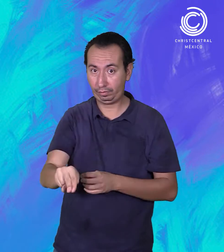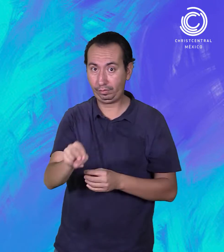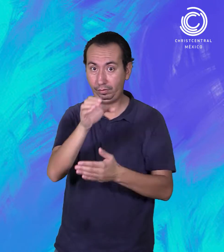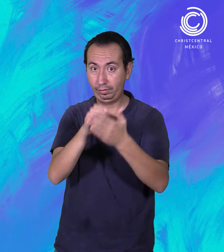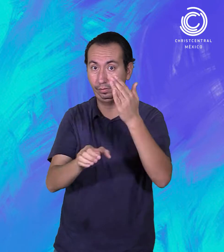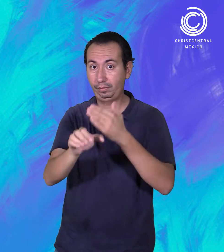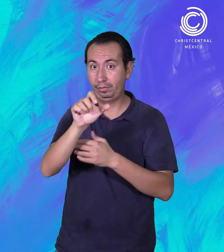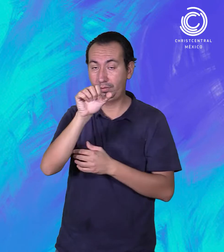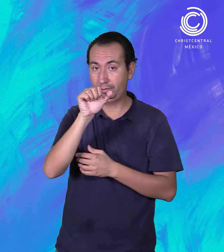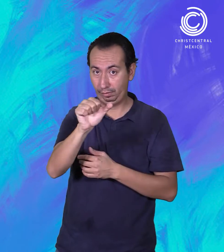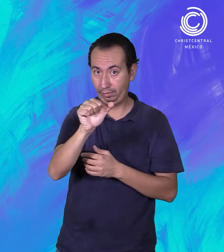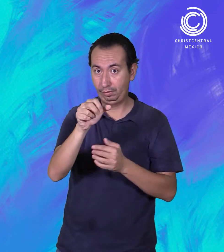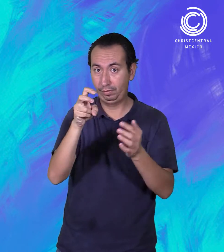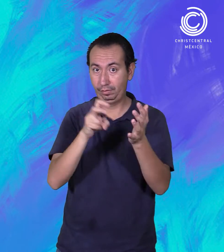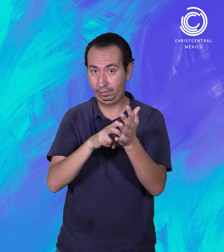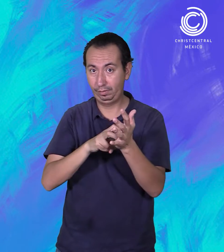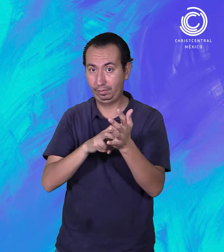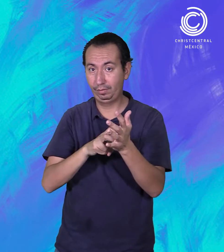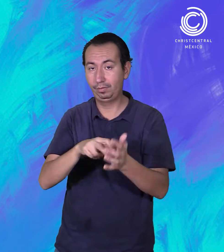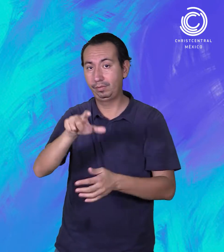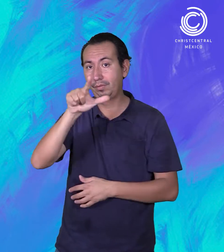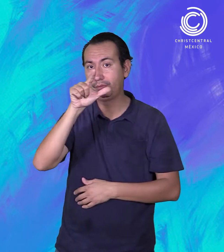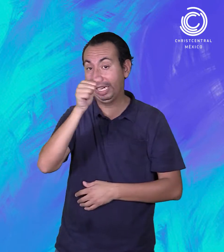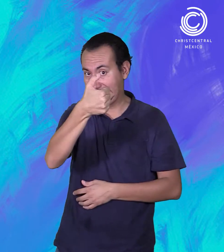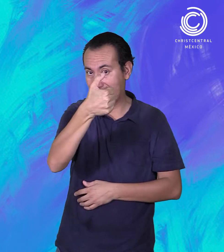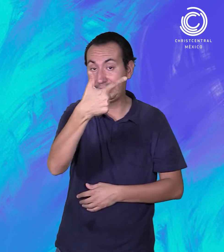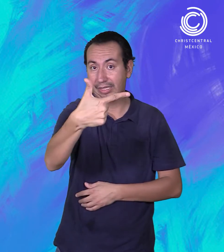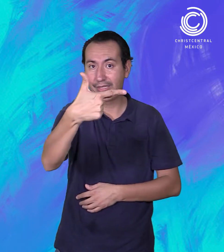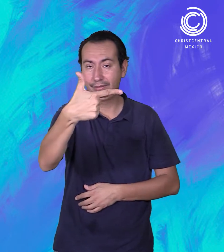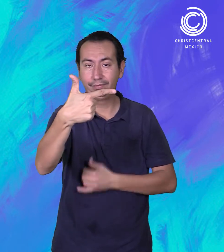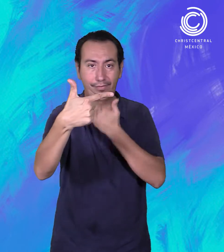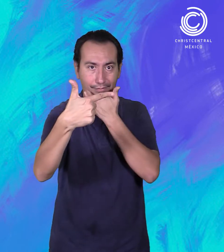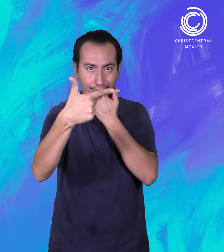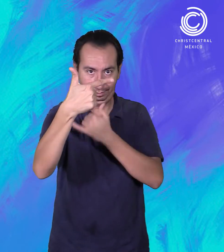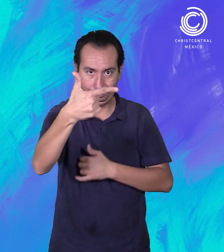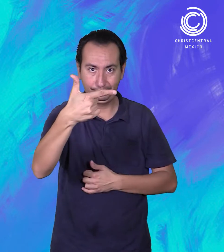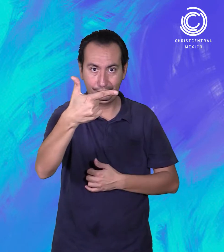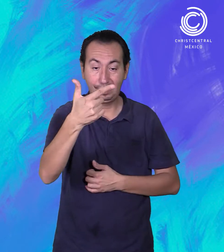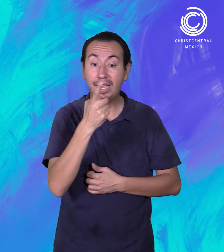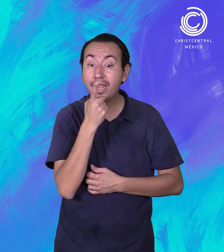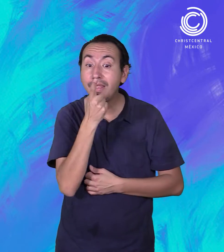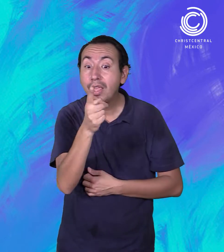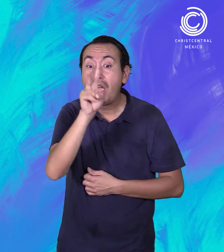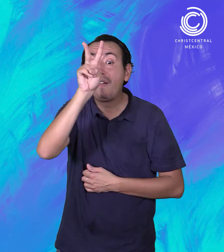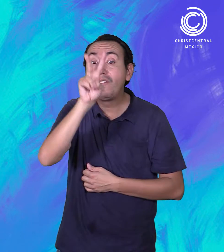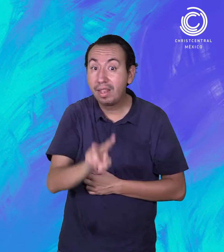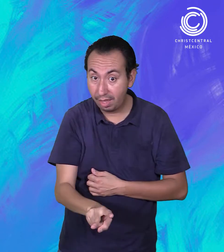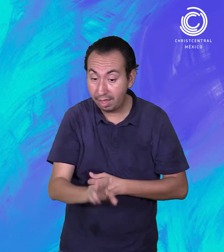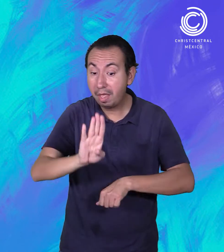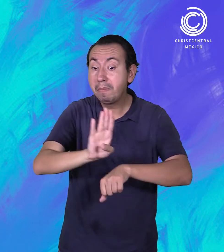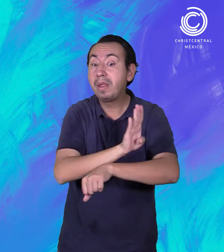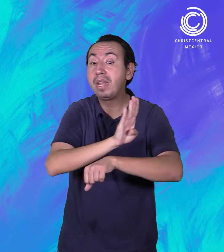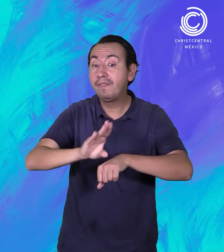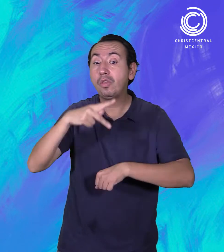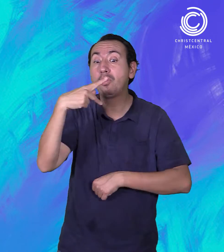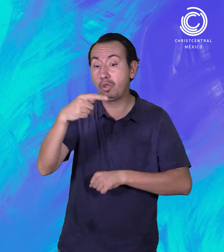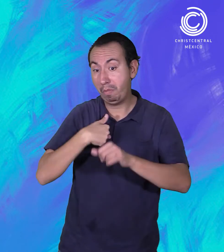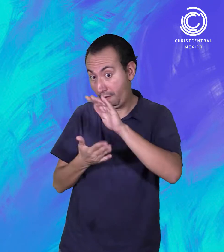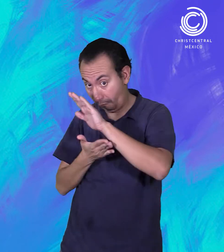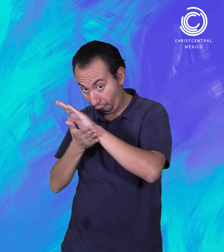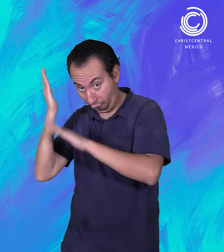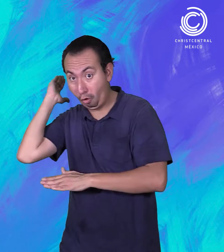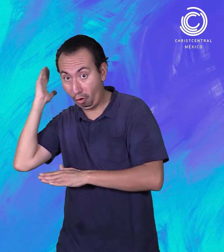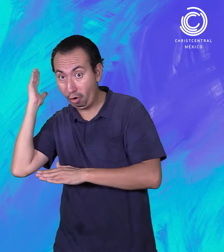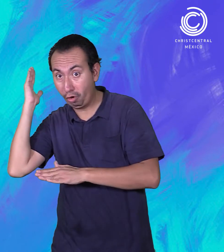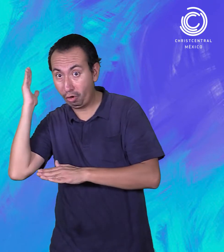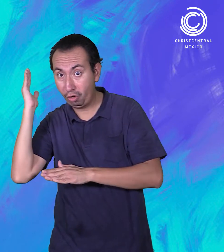Versículo 7, Juan 16, 7. Pero yo les digo la verdad, les conviene que yo me vaya, porque si no me fuese,